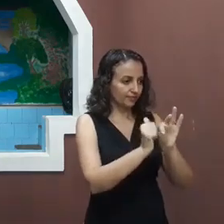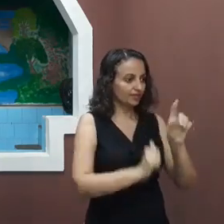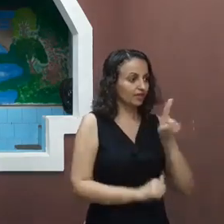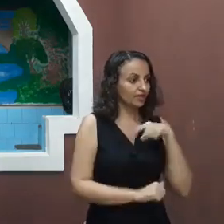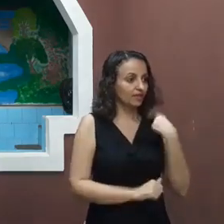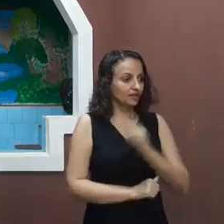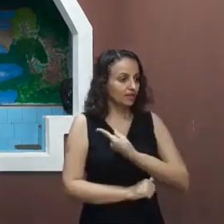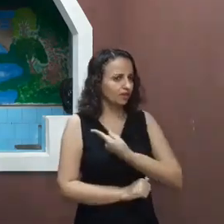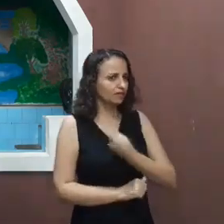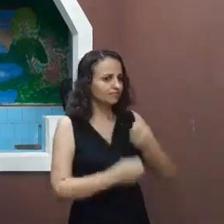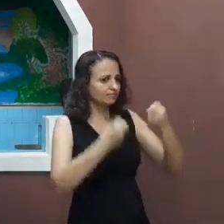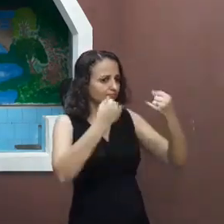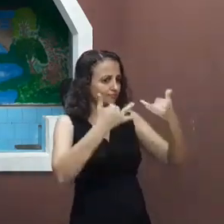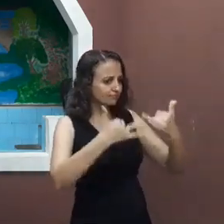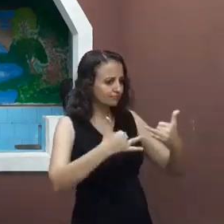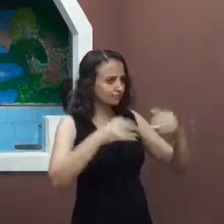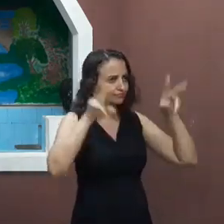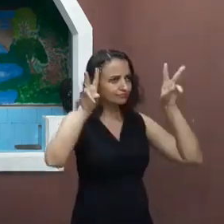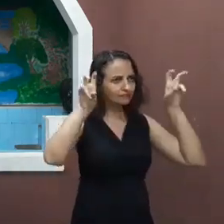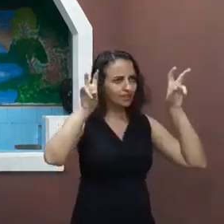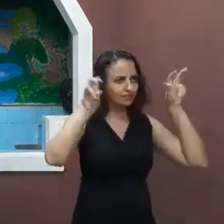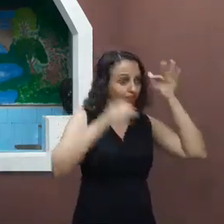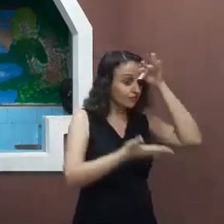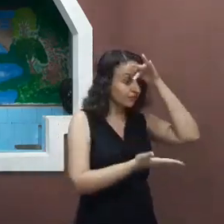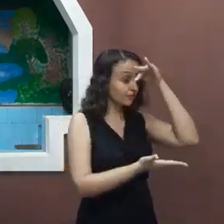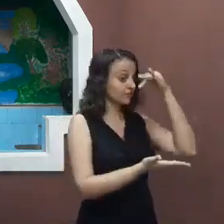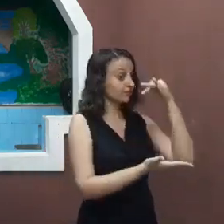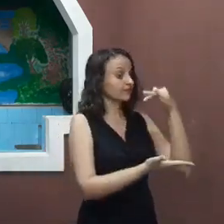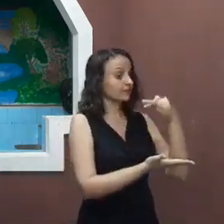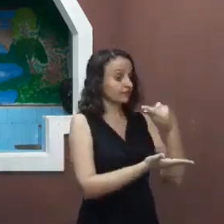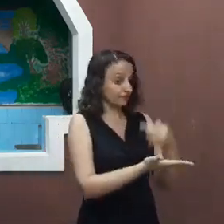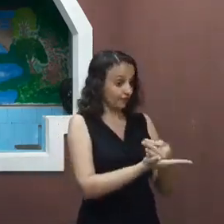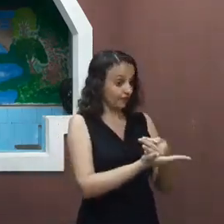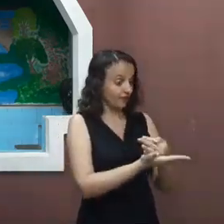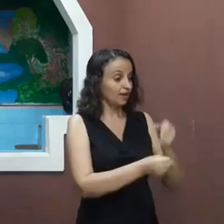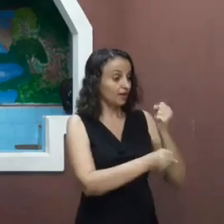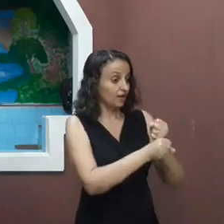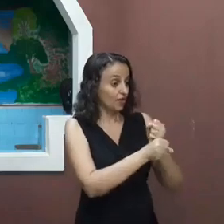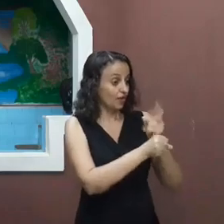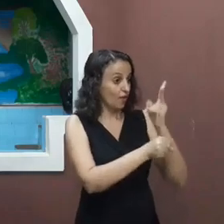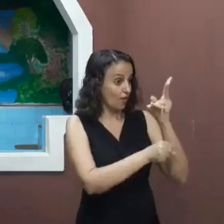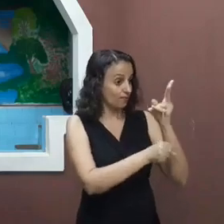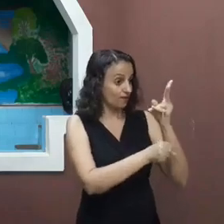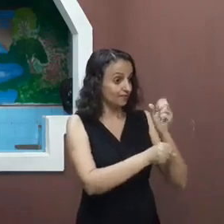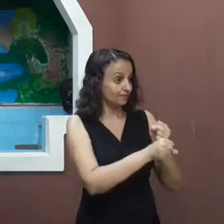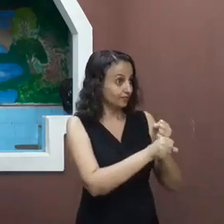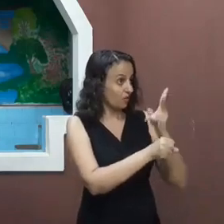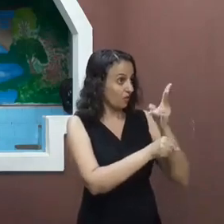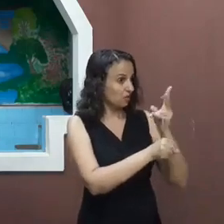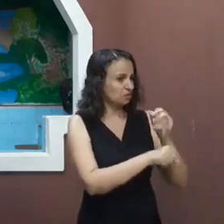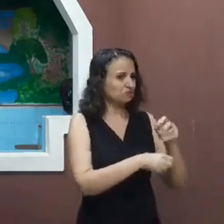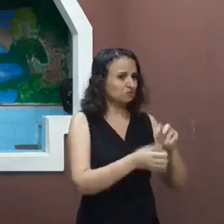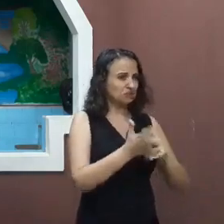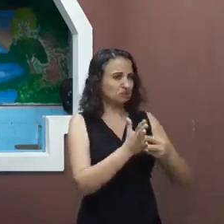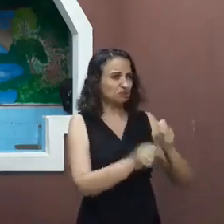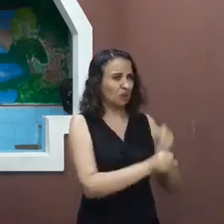estamos falando de fé e de obras. Falaremos de fé e